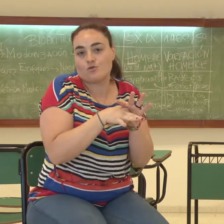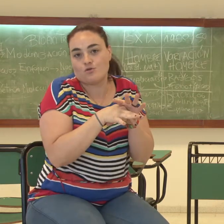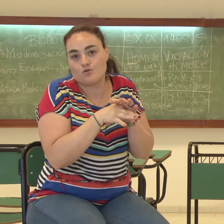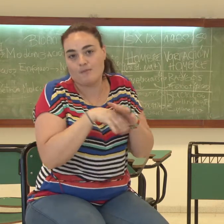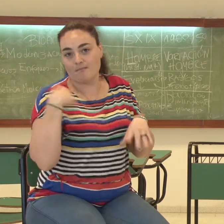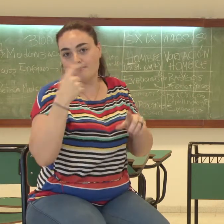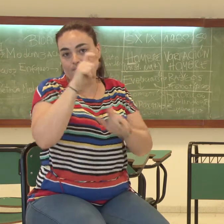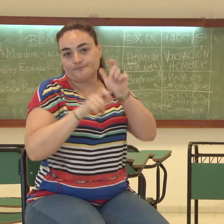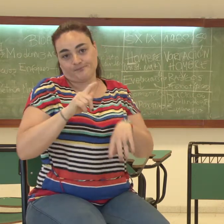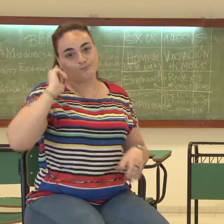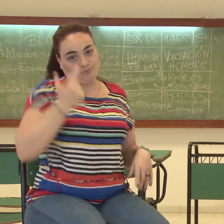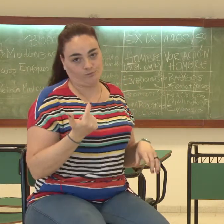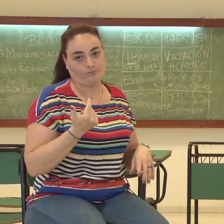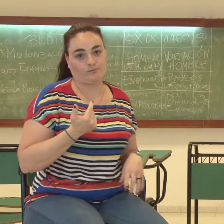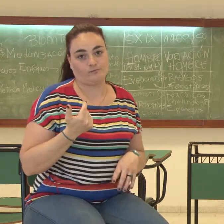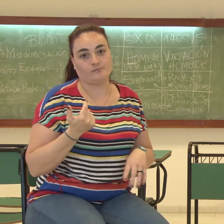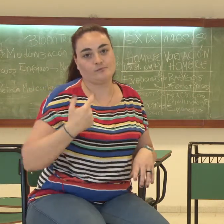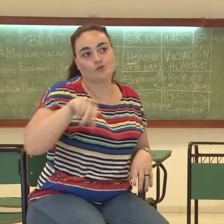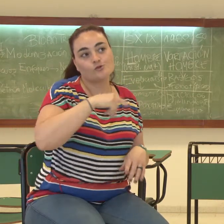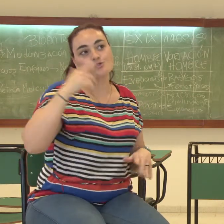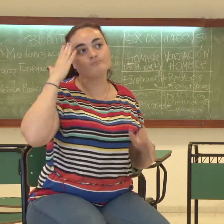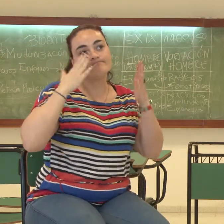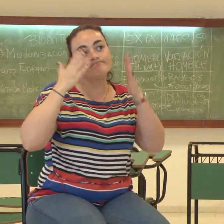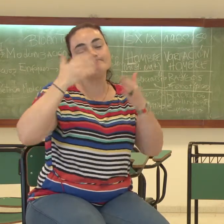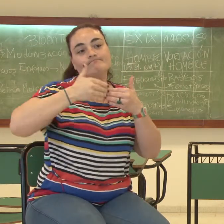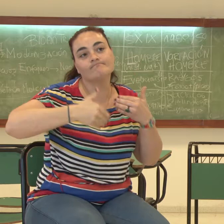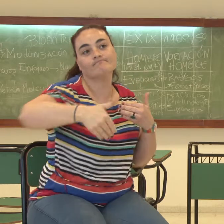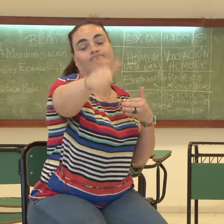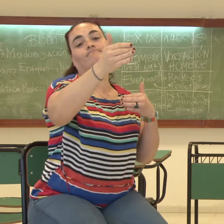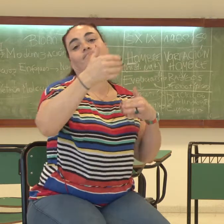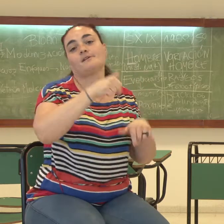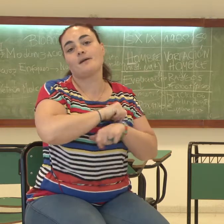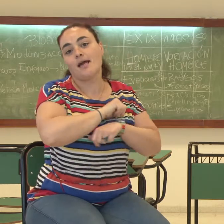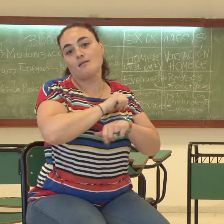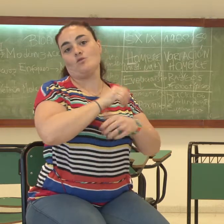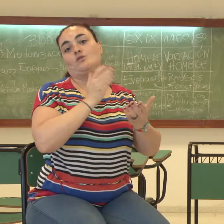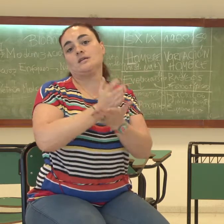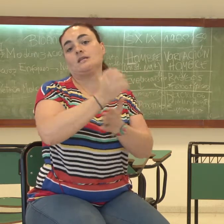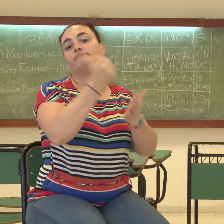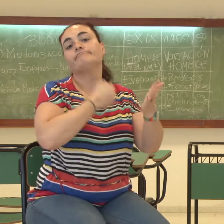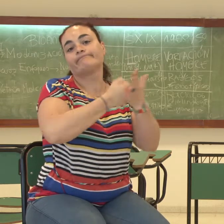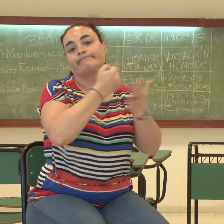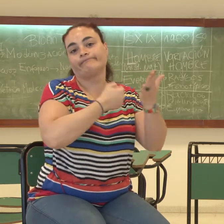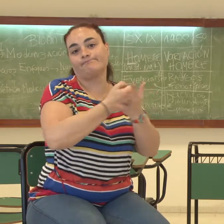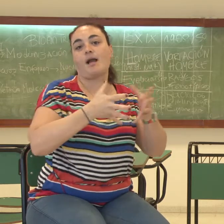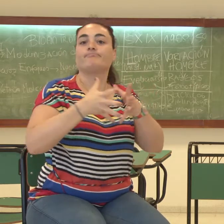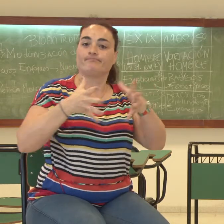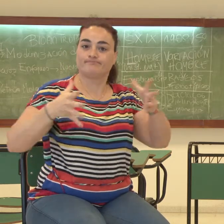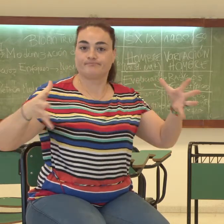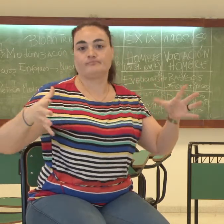nuestros derechos al 100% para nosotros, la comunidad sorda. Es un sueño, es una idea, estamos esperanzados con esto